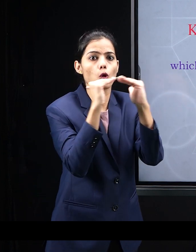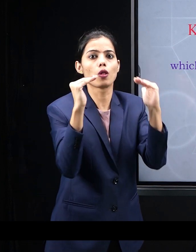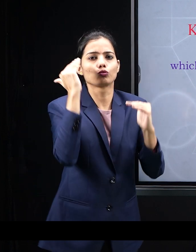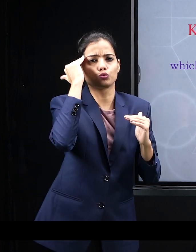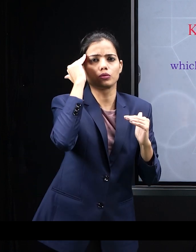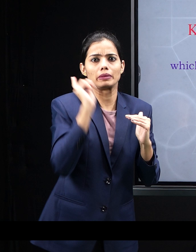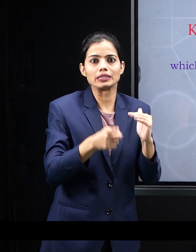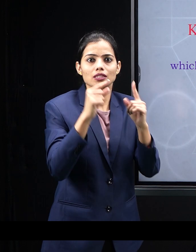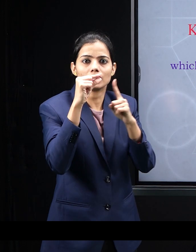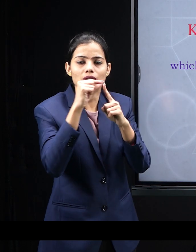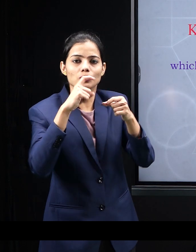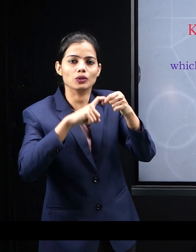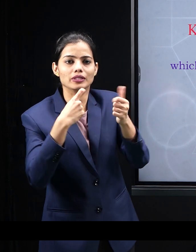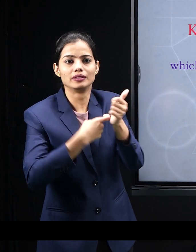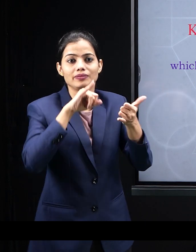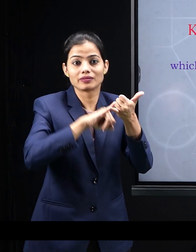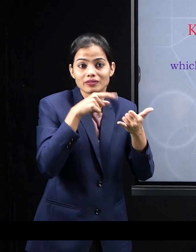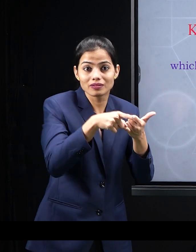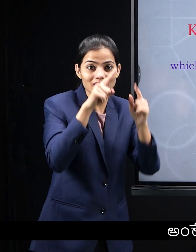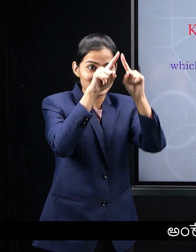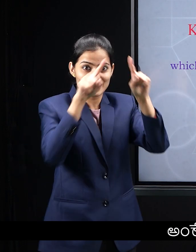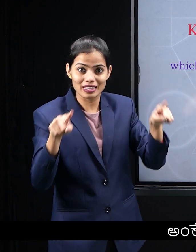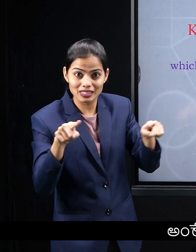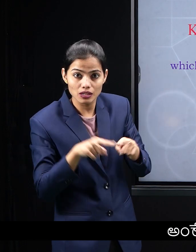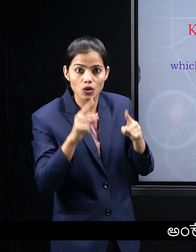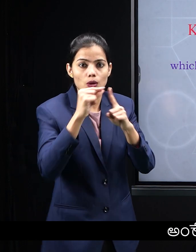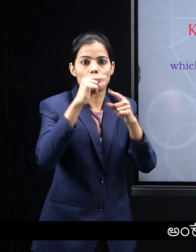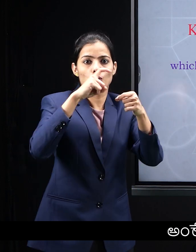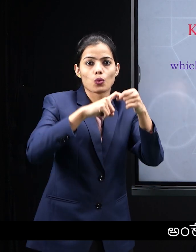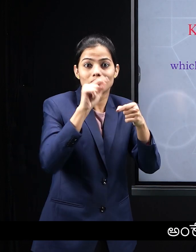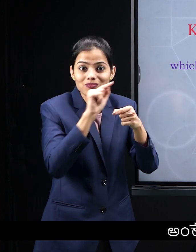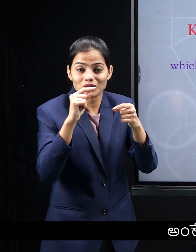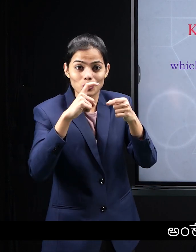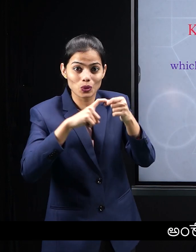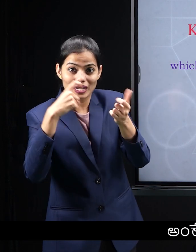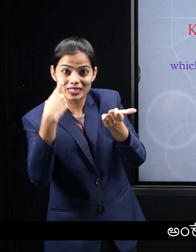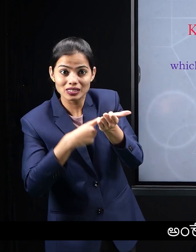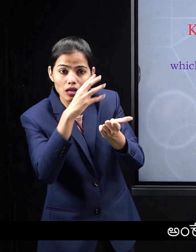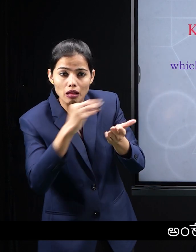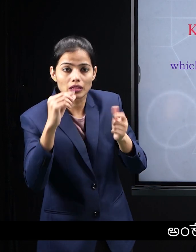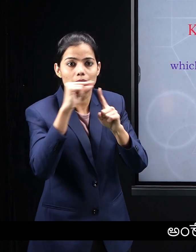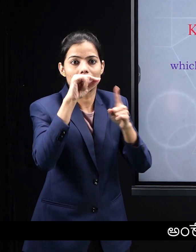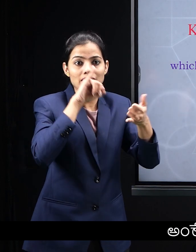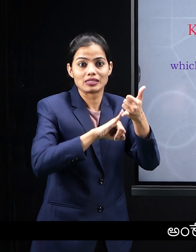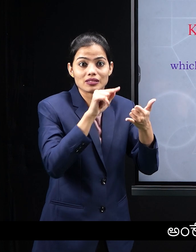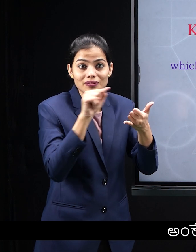PQRS అనేది గాలిపటం అంటే PQ = QR మరియు